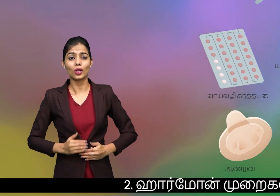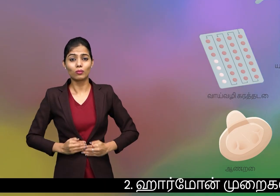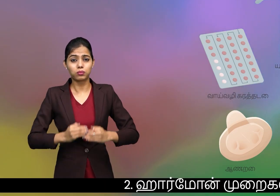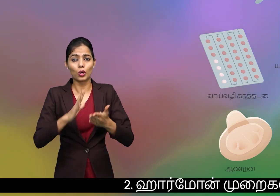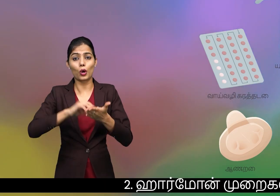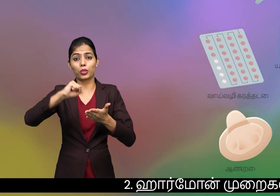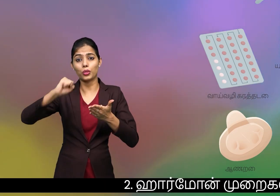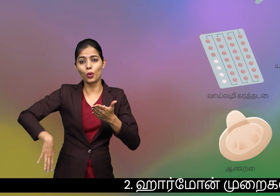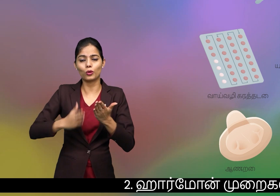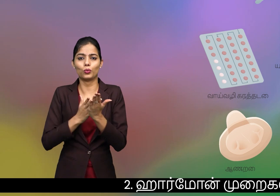ஹார்மோன் முறைகள்,